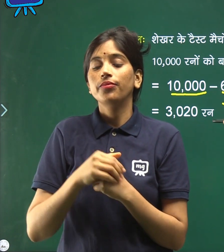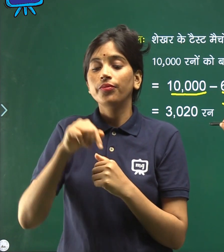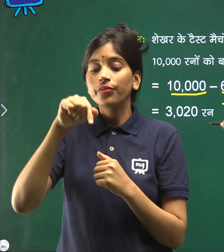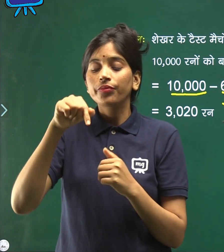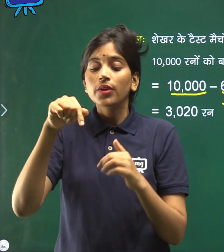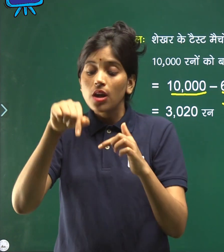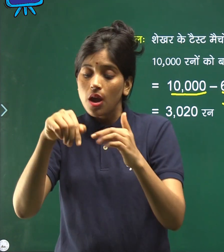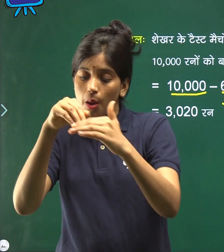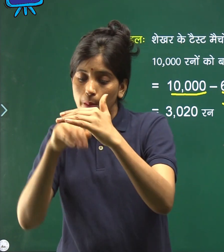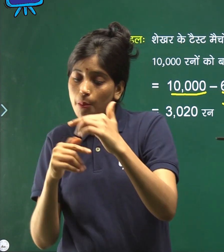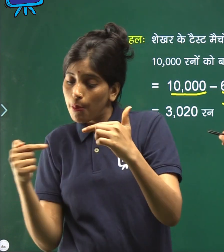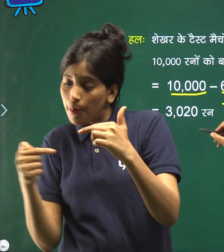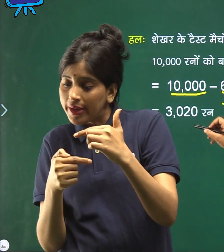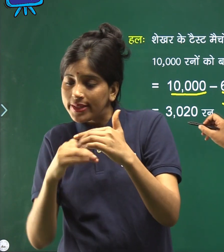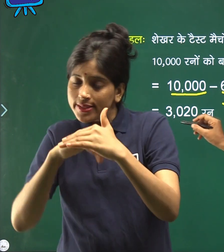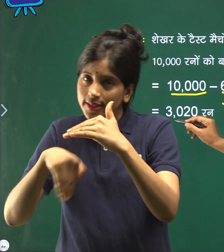इसको इसमें से माइनस करेंगे